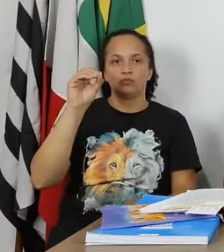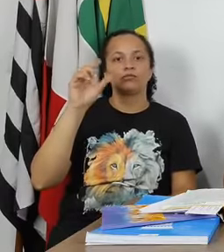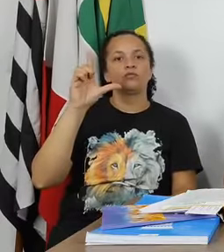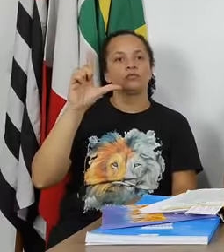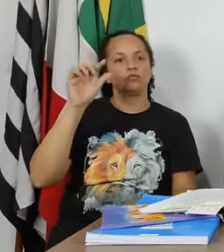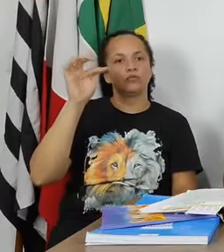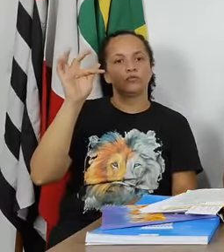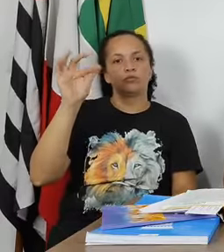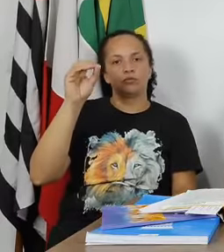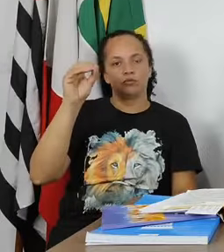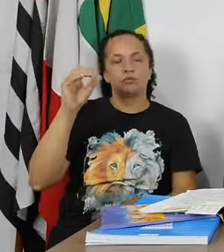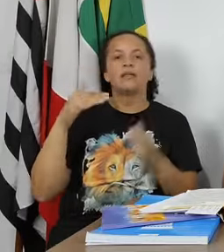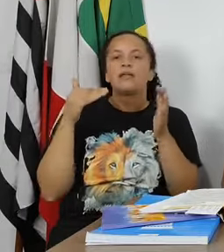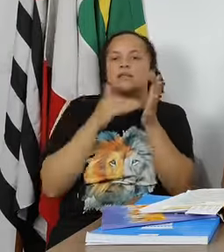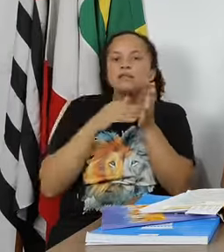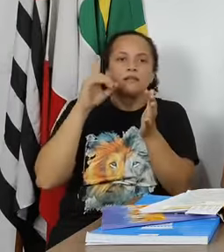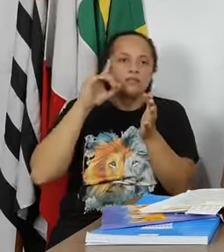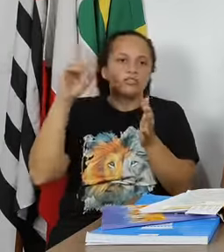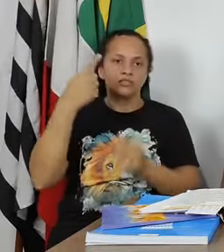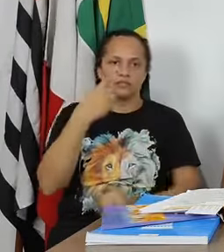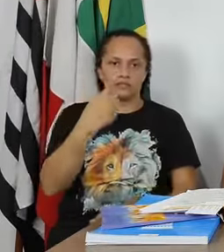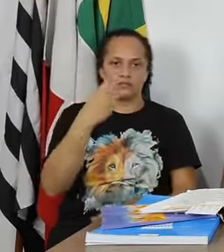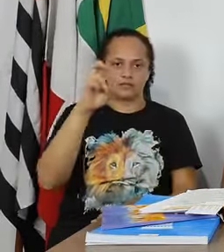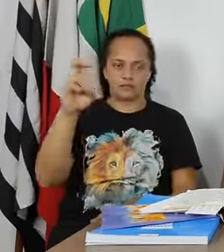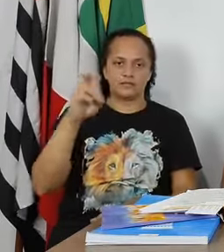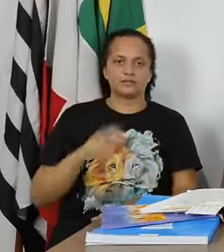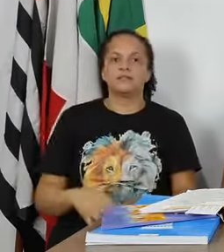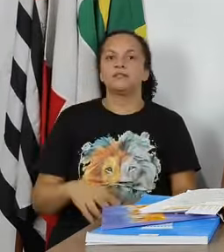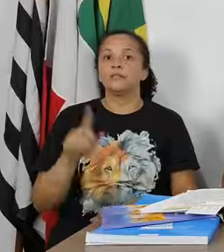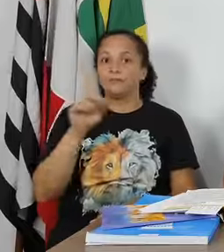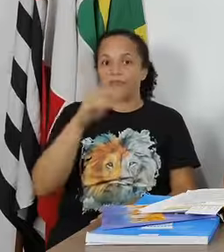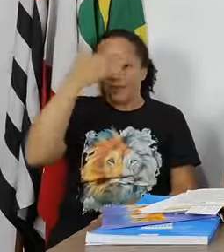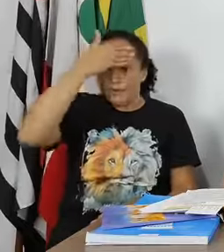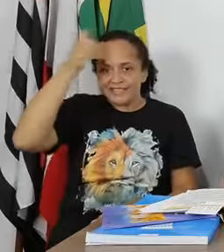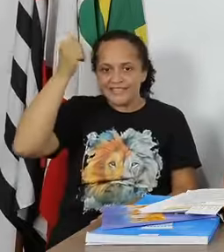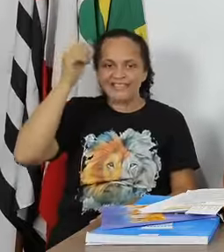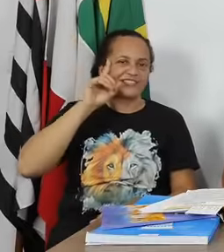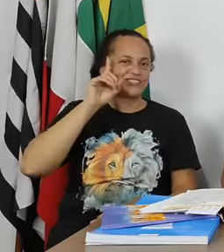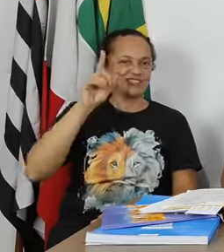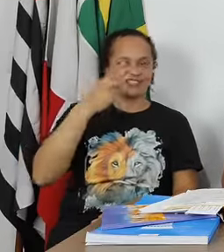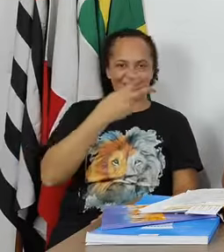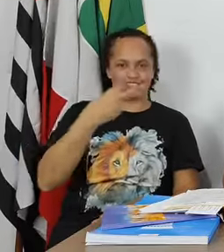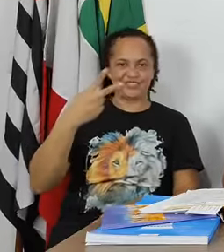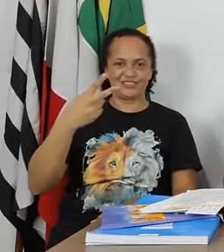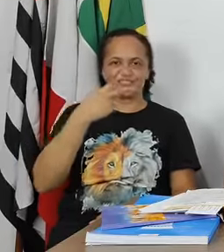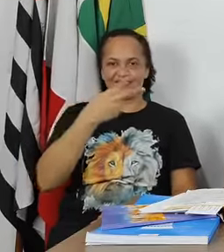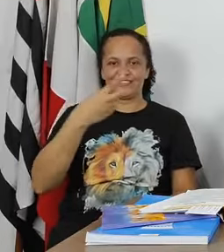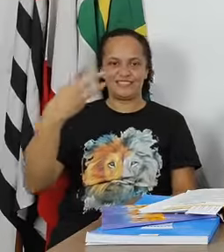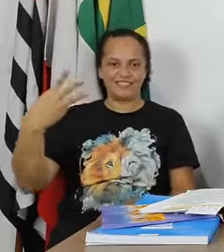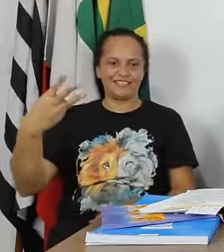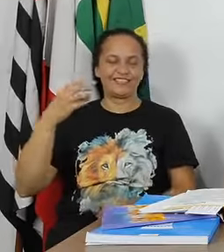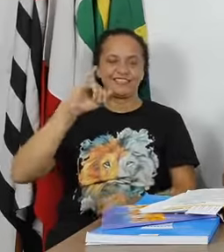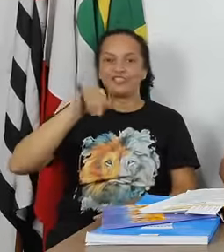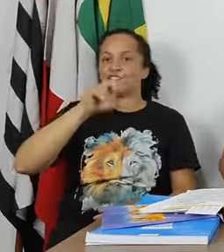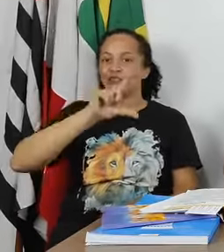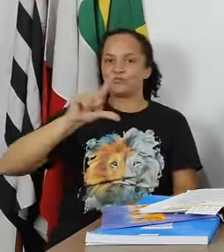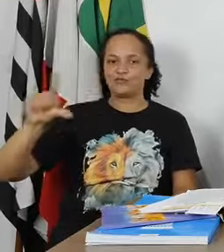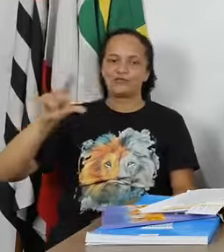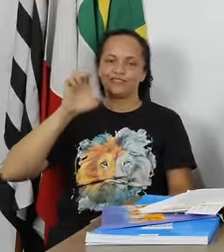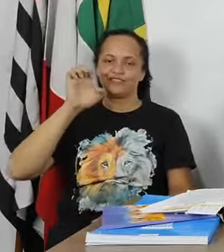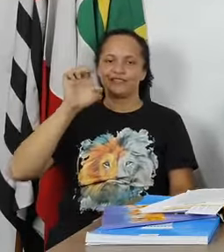e confeccionar. E não se esqueça, dia 22 e 23 de julho, a nossa EBF. Amém? Glória a Deus.